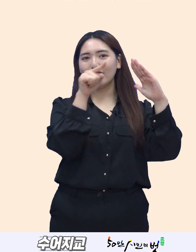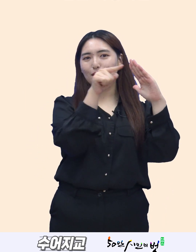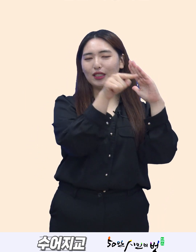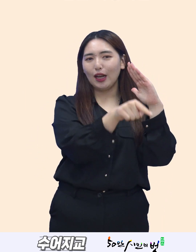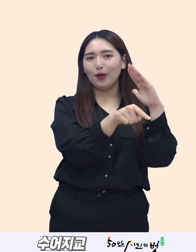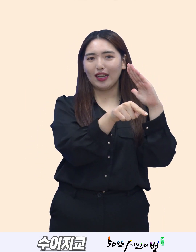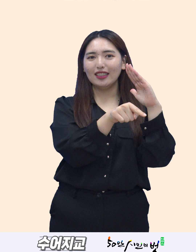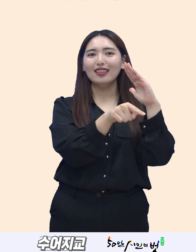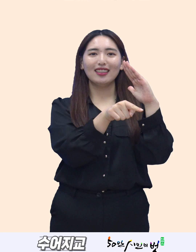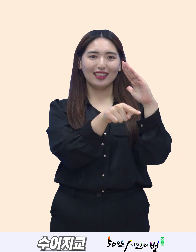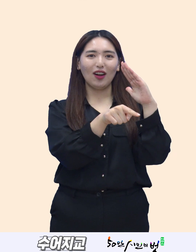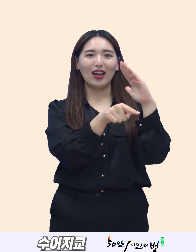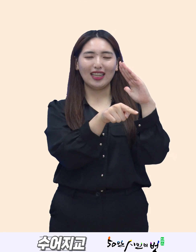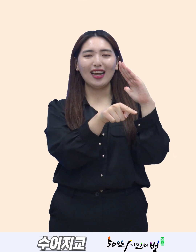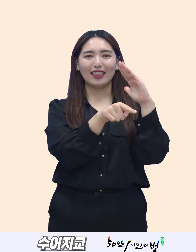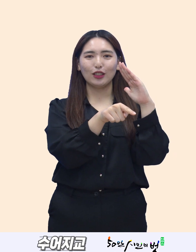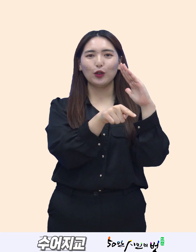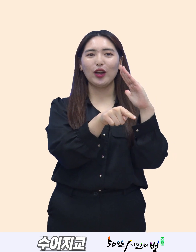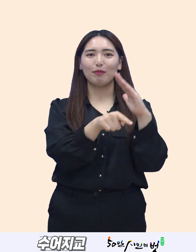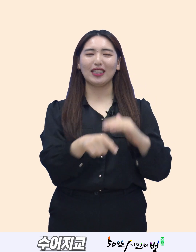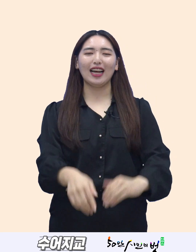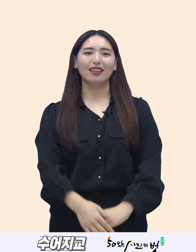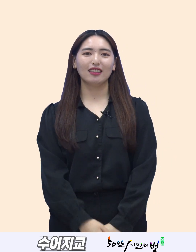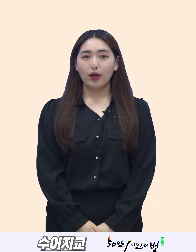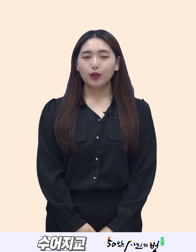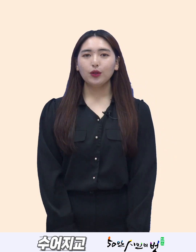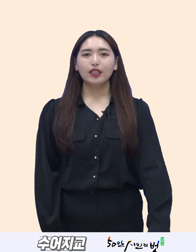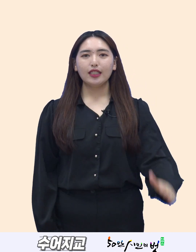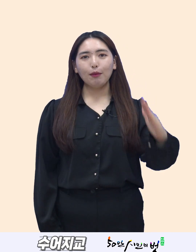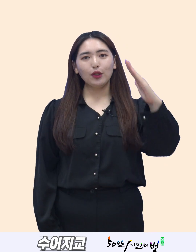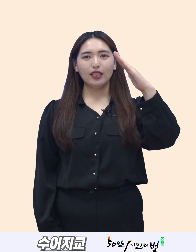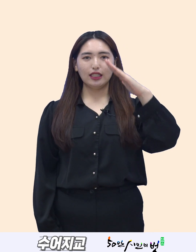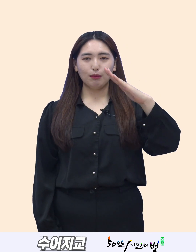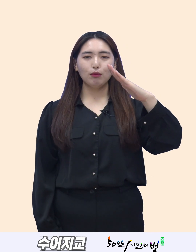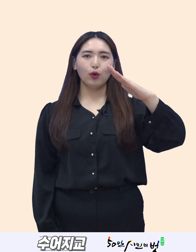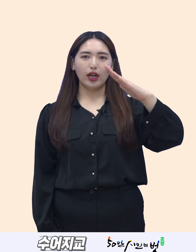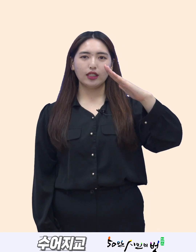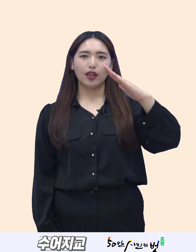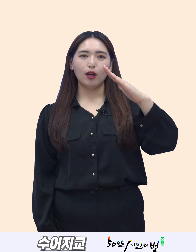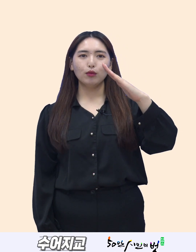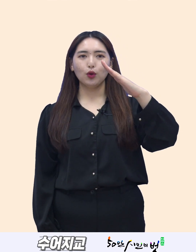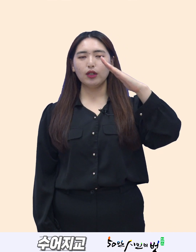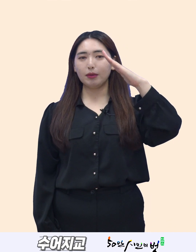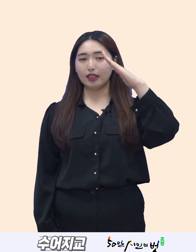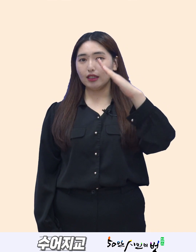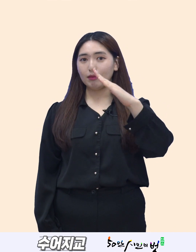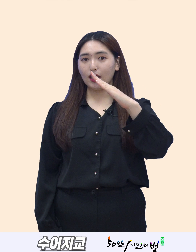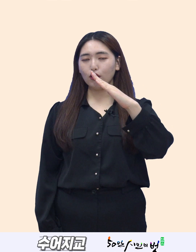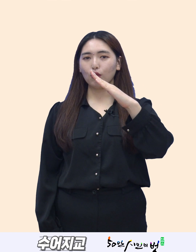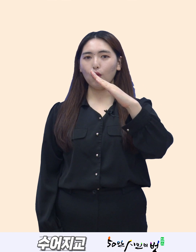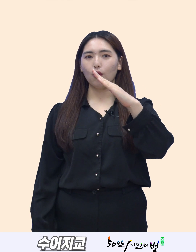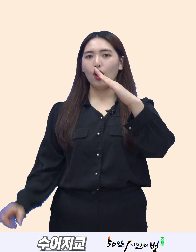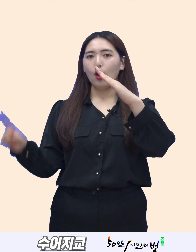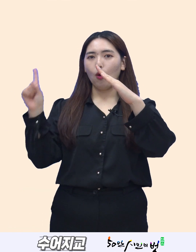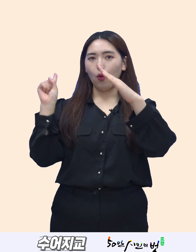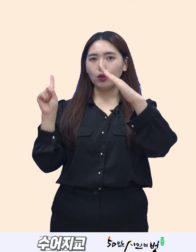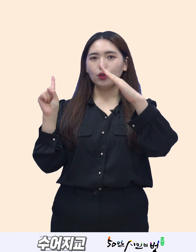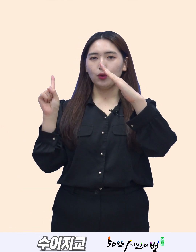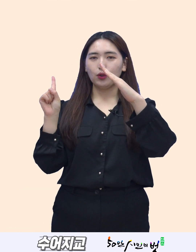느낌을 사용하는 들어가다 라는 수어입니다. 왼손은 세모난 지붕 모양처럼 손을 비스듬히 세우고 오른손으로